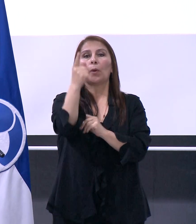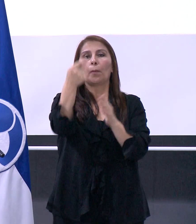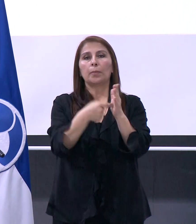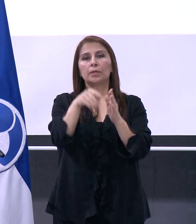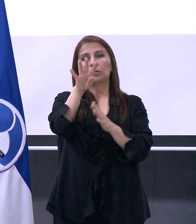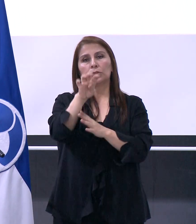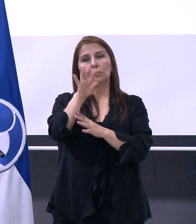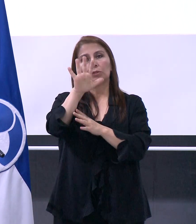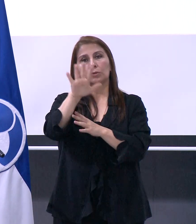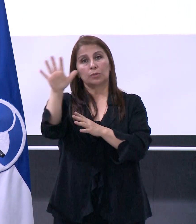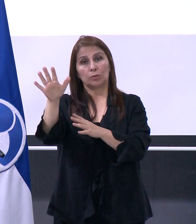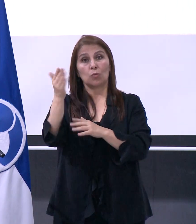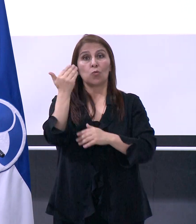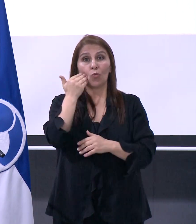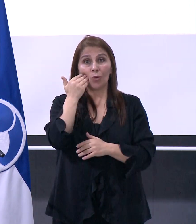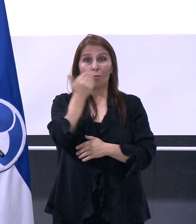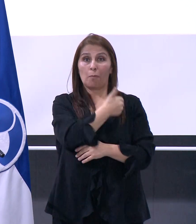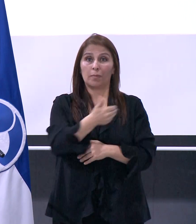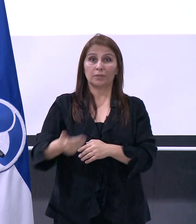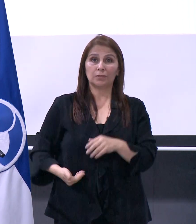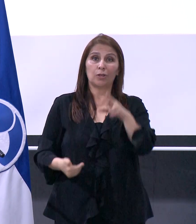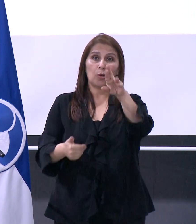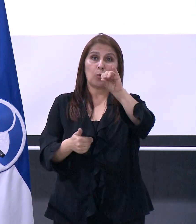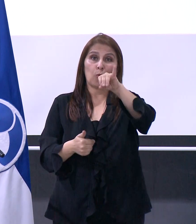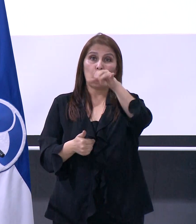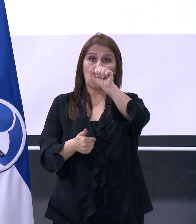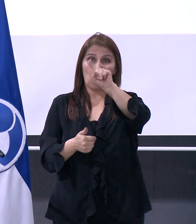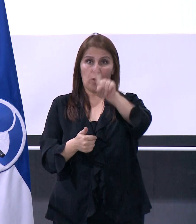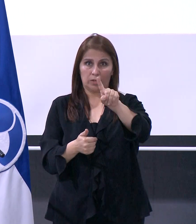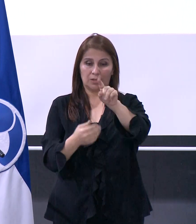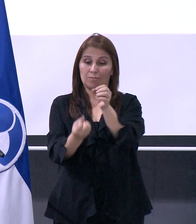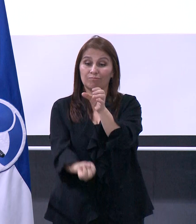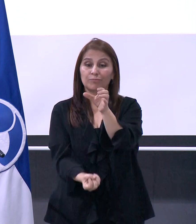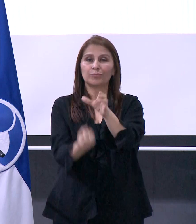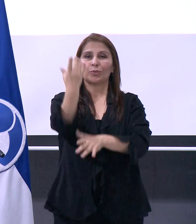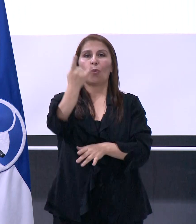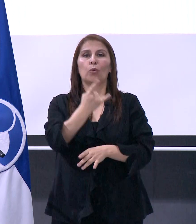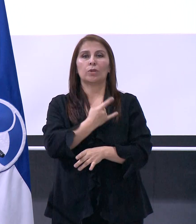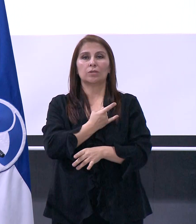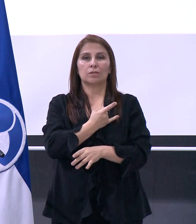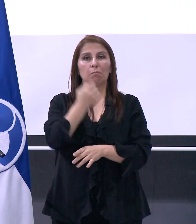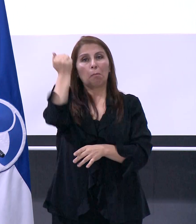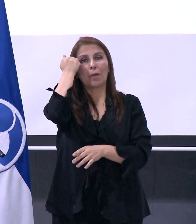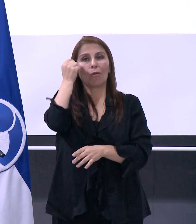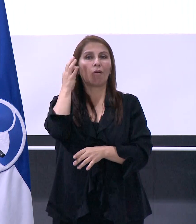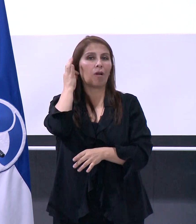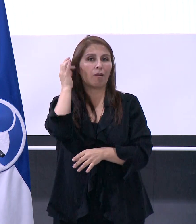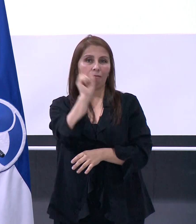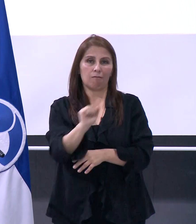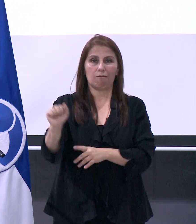gobierno de gustavo rojas pinilla creo la universidad pedagógica femenina